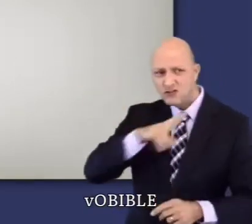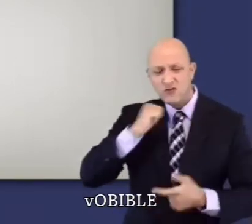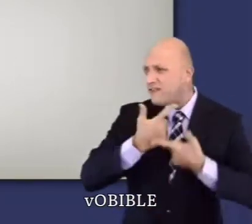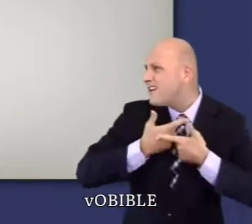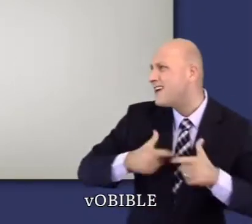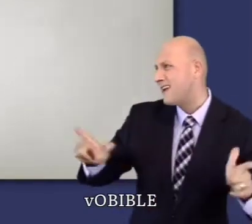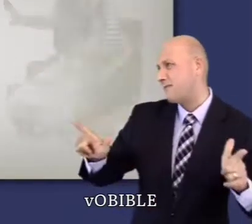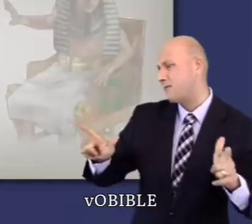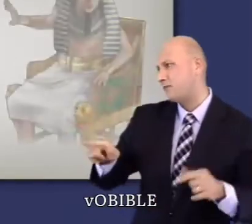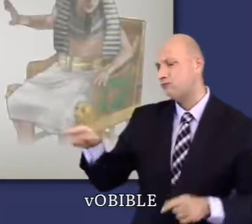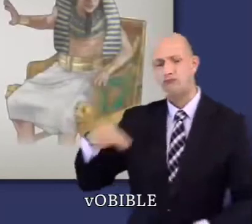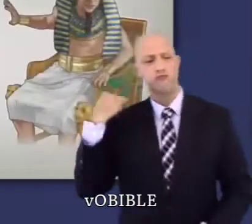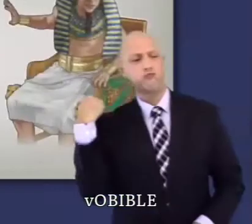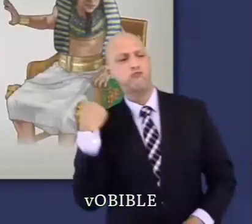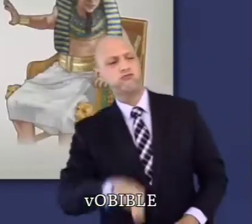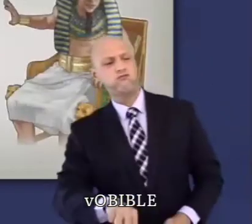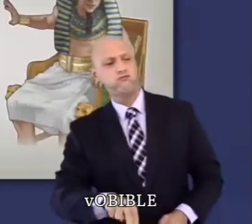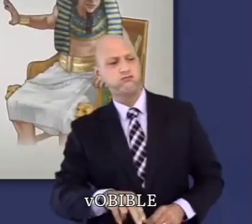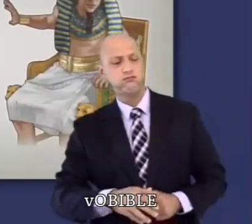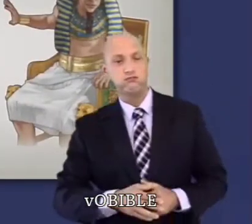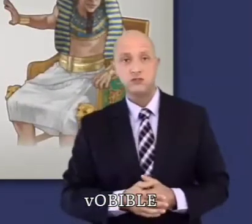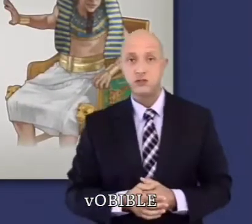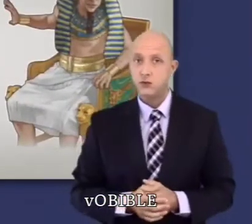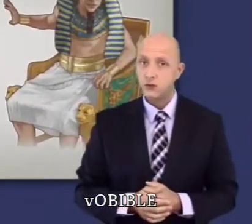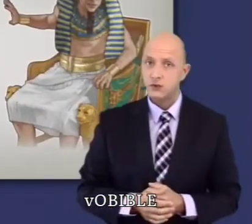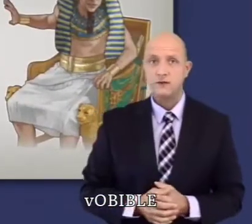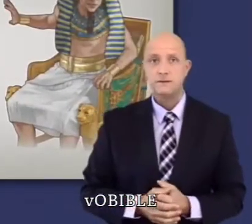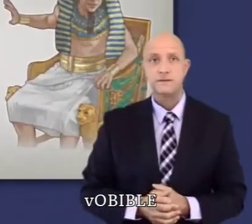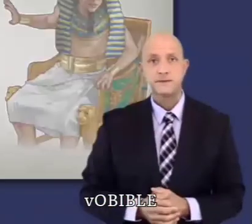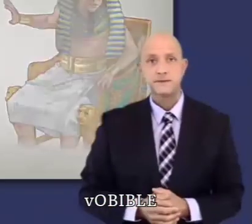laisser partir Israël, mais Pharaon refuse.